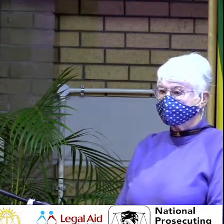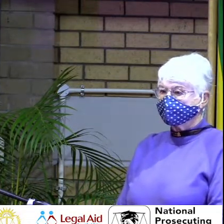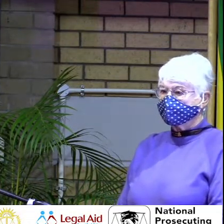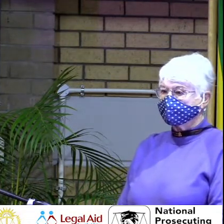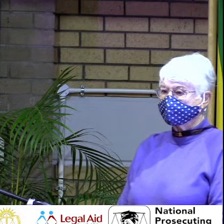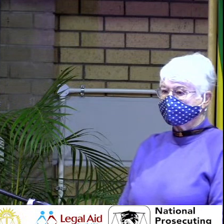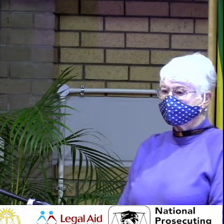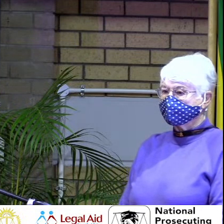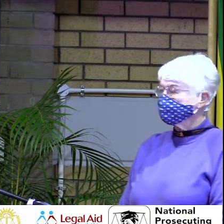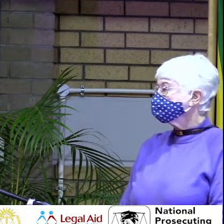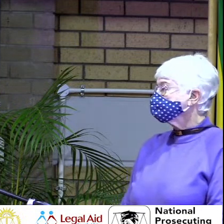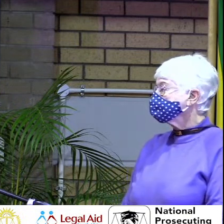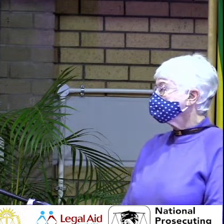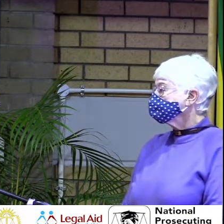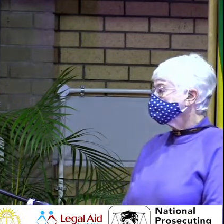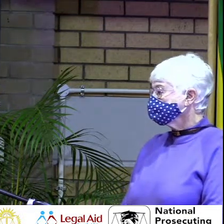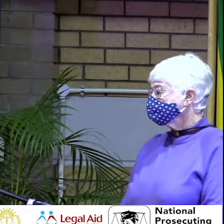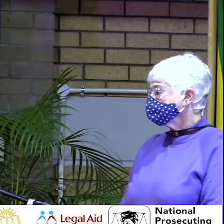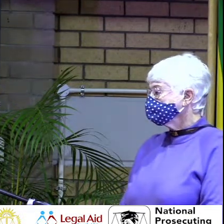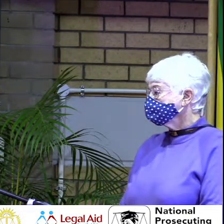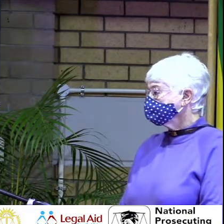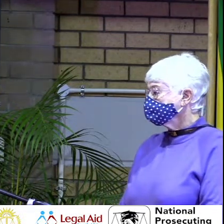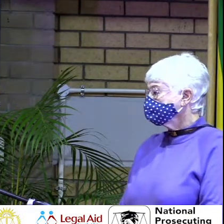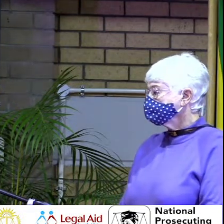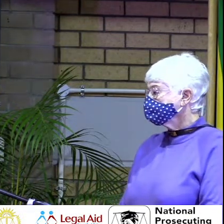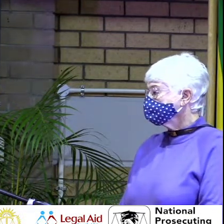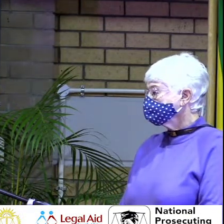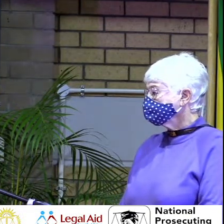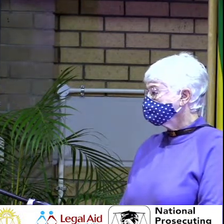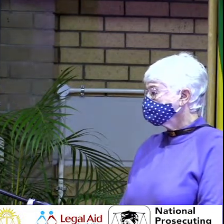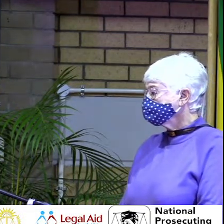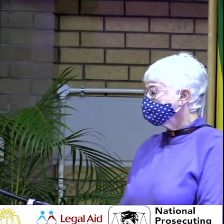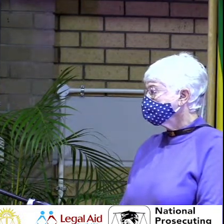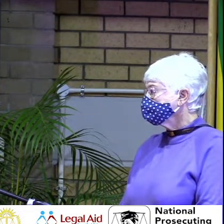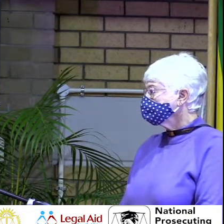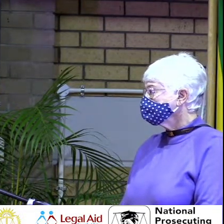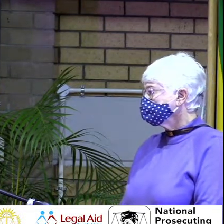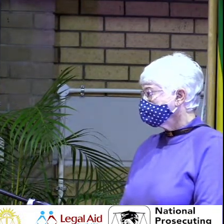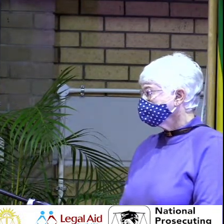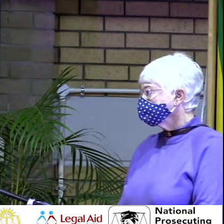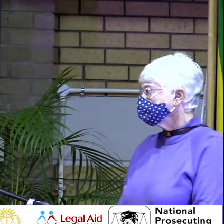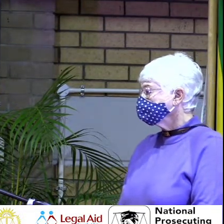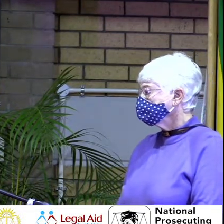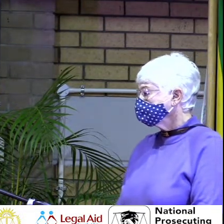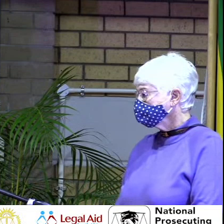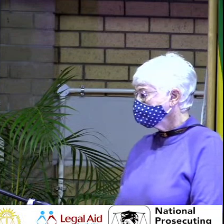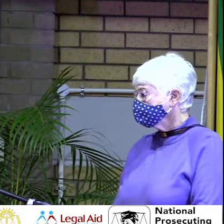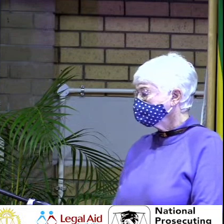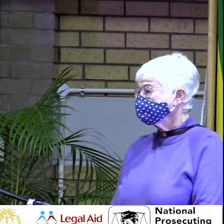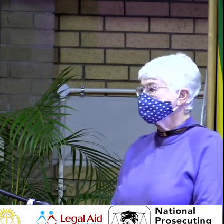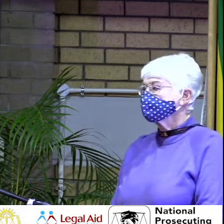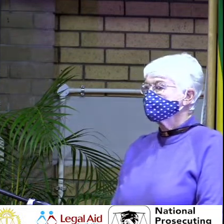ngoku ukuncedisana ke ngoku ne-gender based violence. Yabulela.